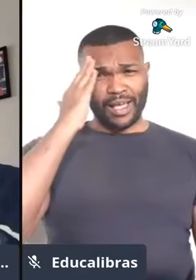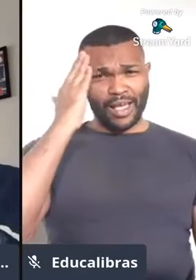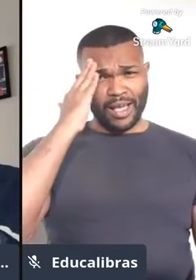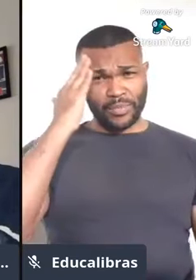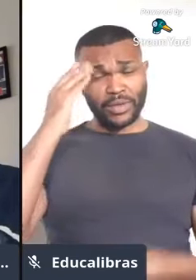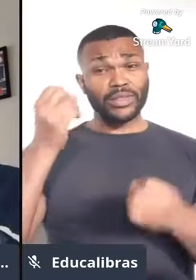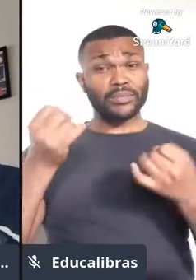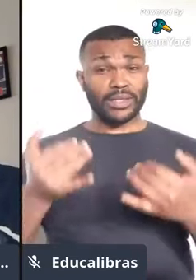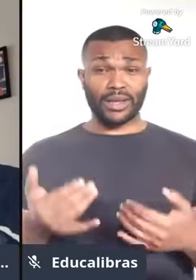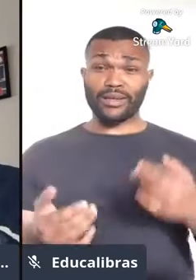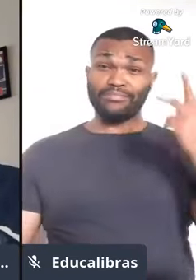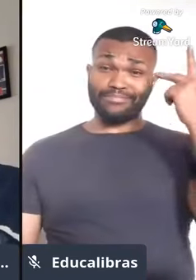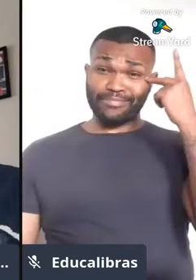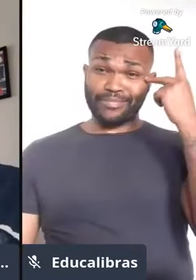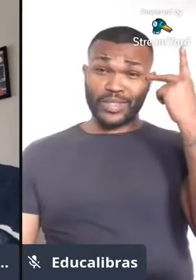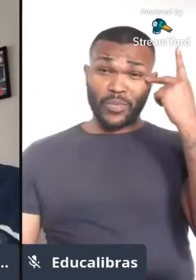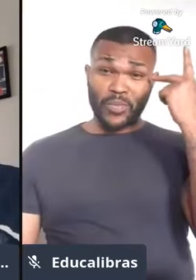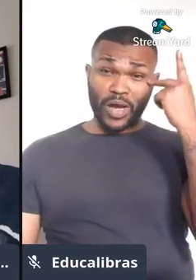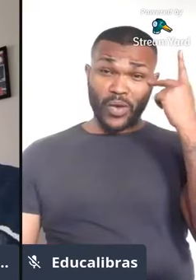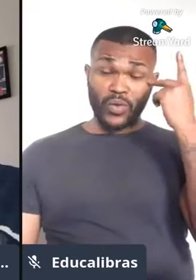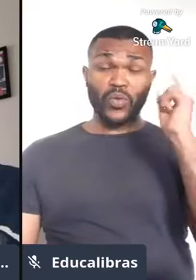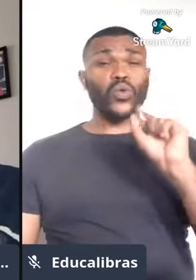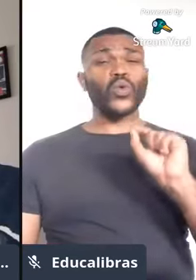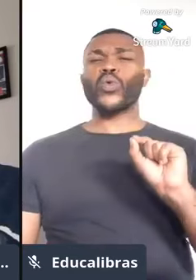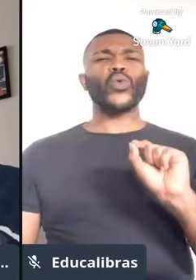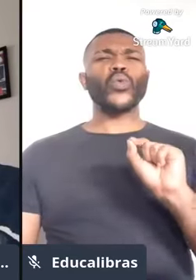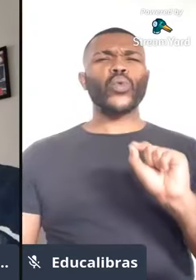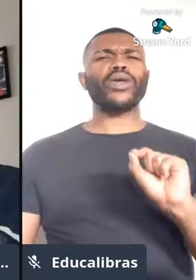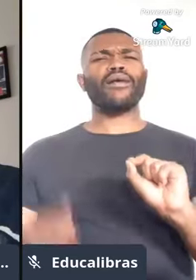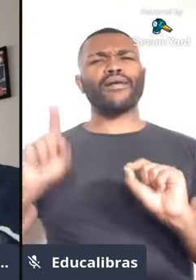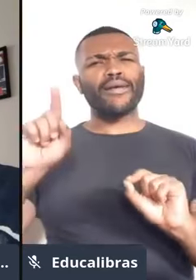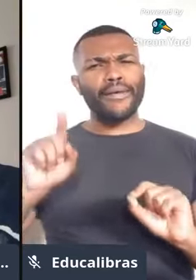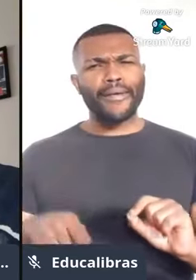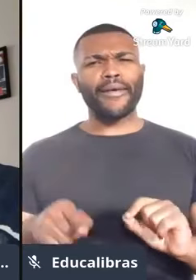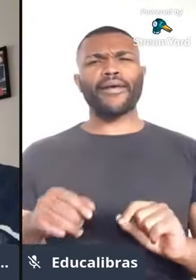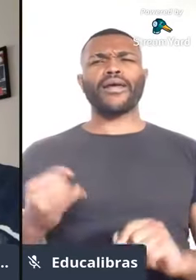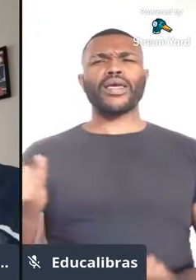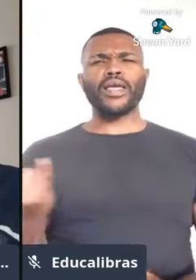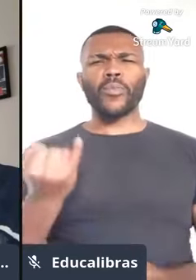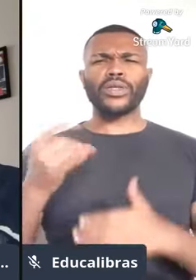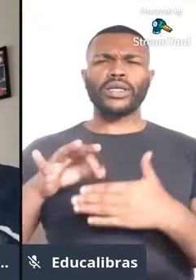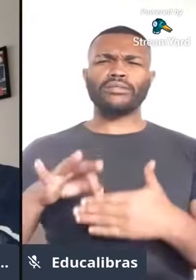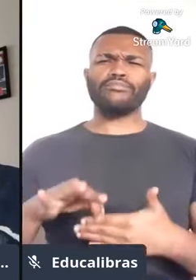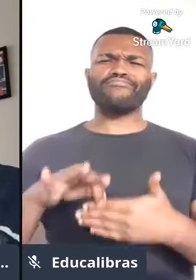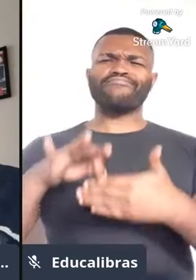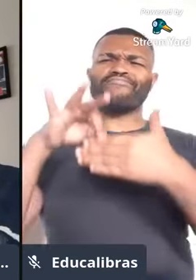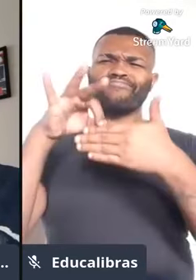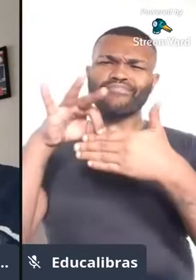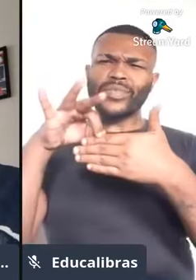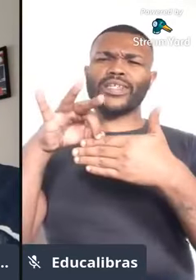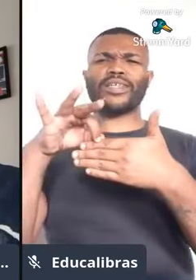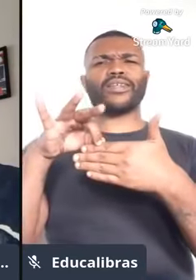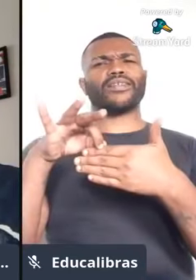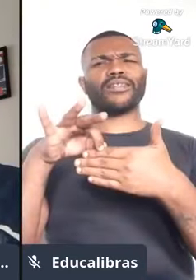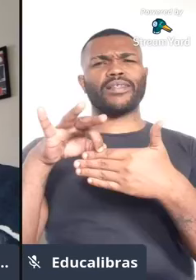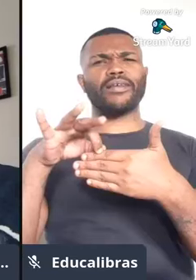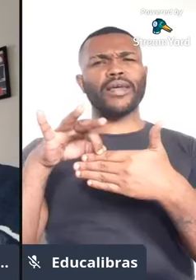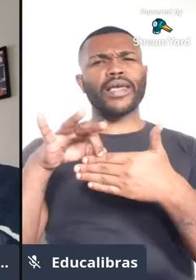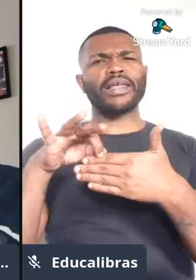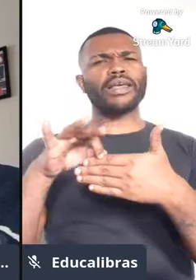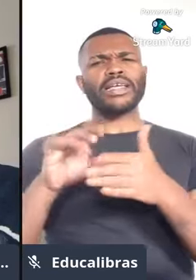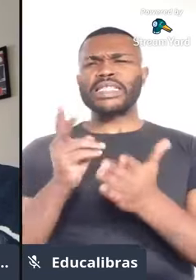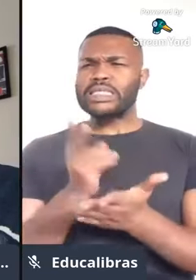escapar disso, é a grande máquina, a grande liderança, cheia de pioneirismo e tudo mais